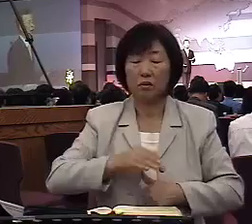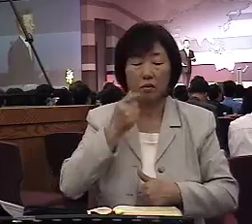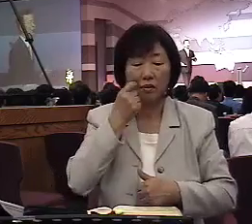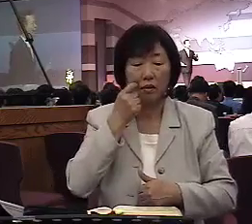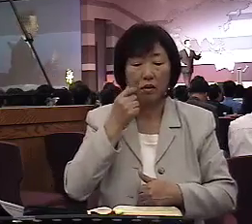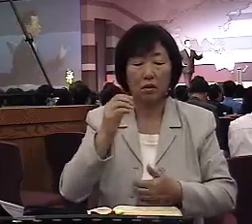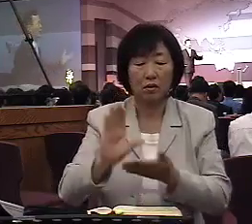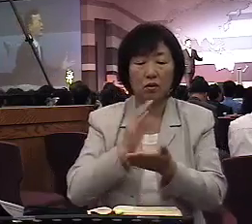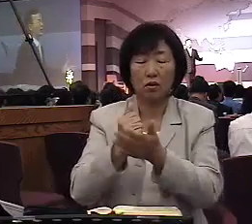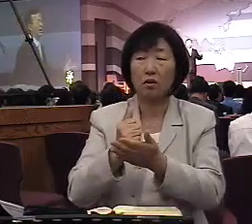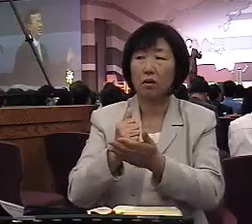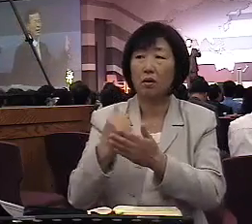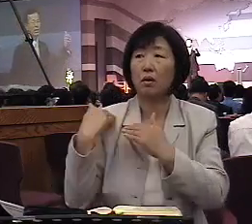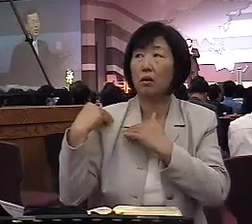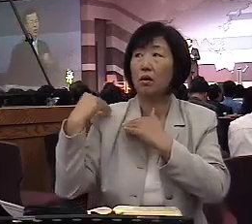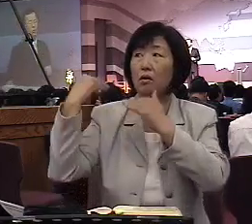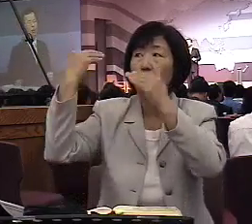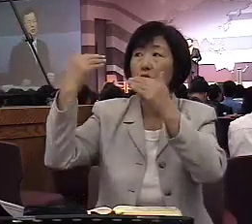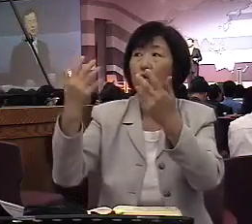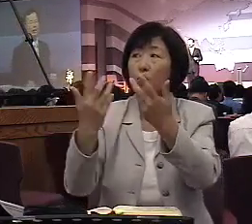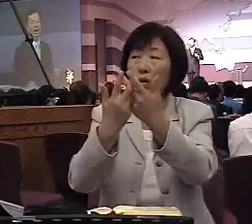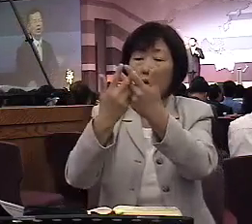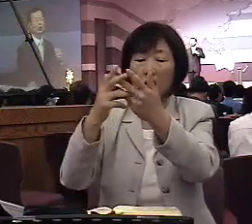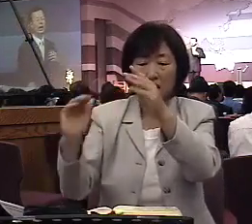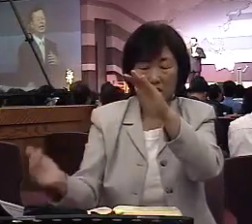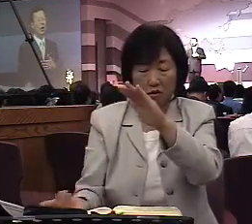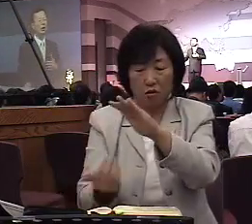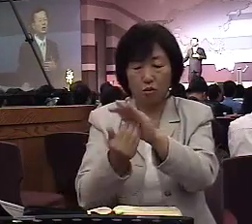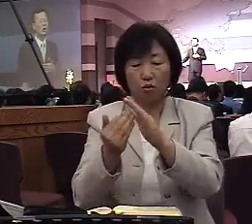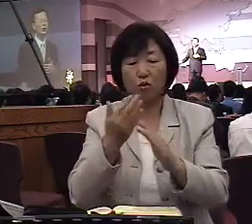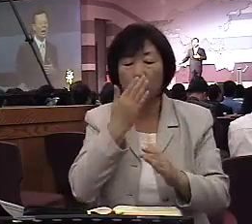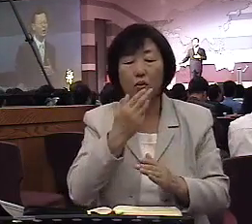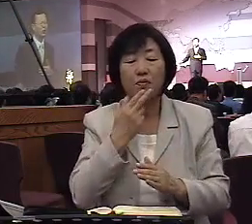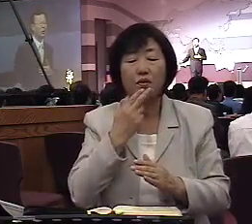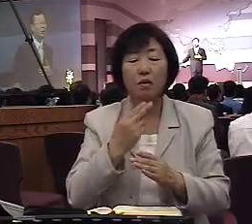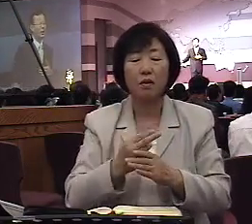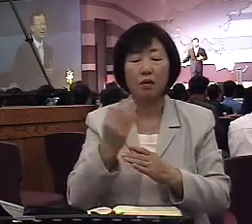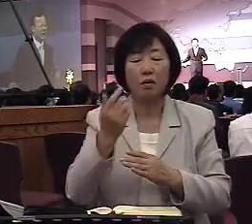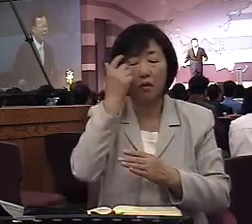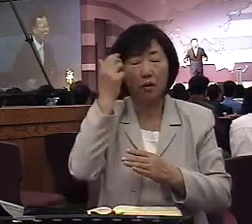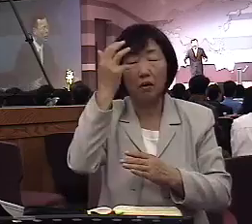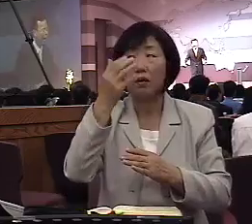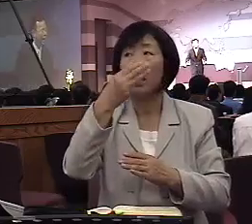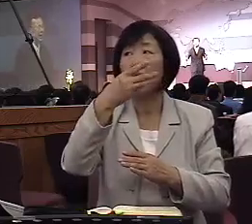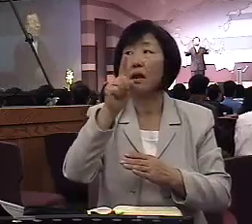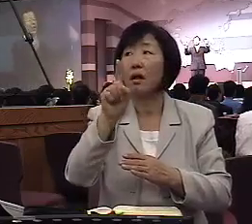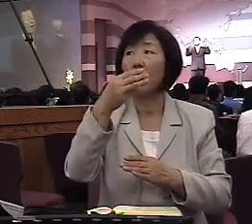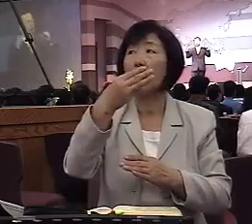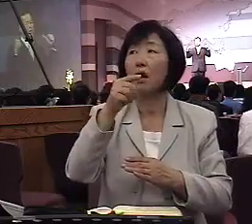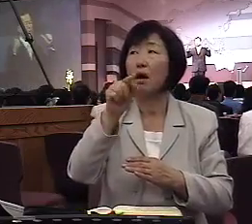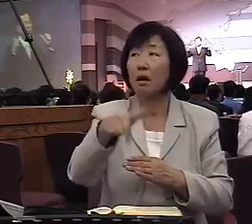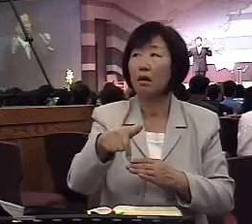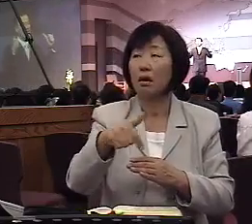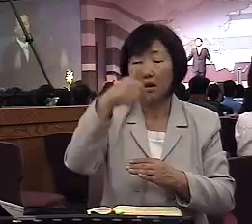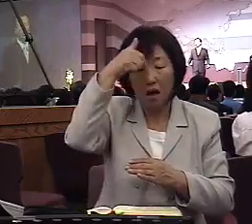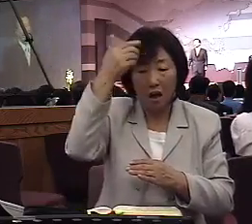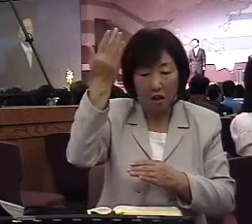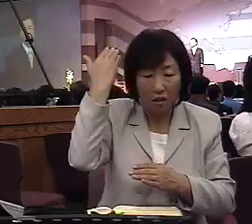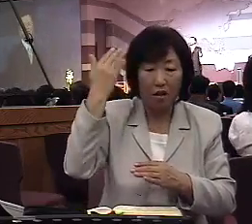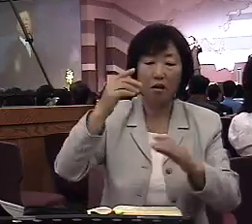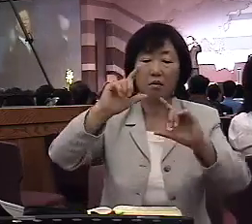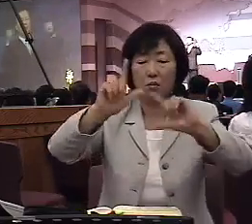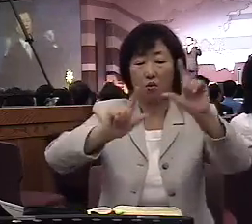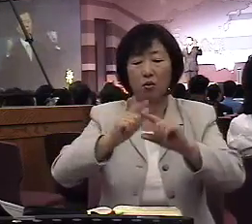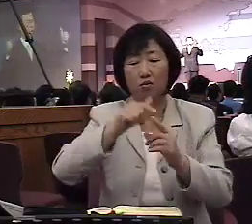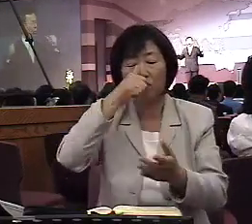그리스도의 장성한 분량에 충만한 데까지 이룰 수가 없습니다. 우리의 영적 탄력도 자꾸 나의 옛날 모습, 자꾸